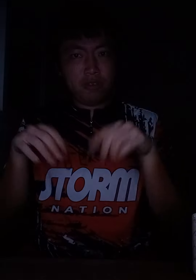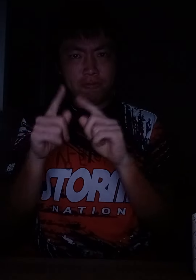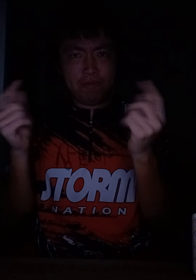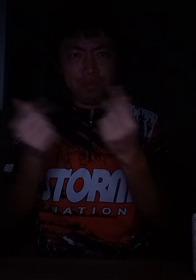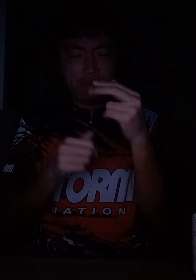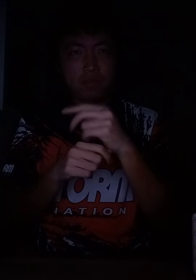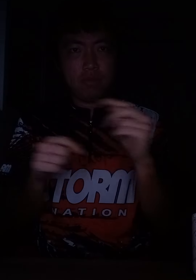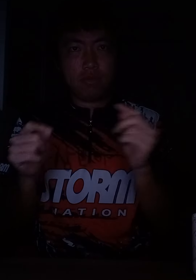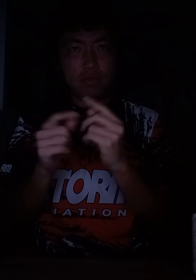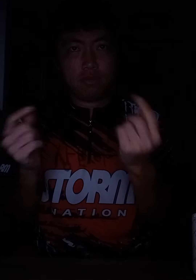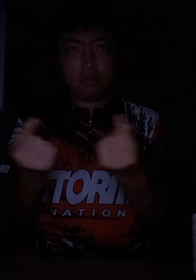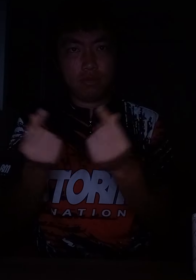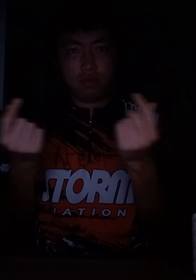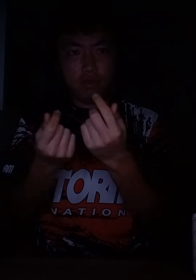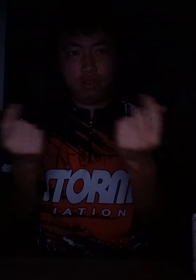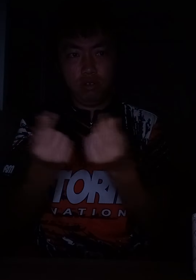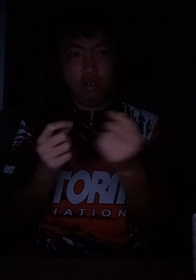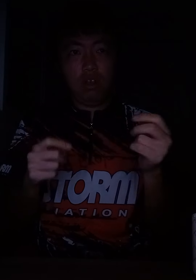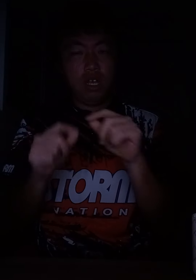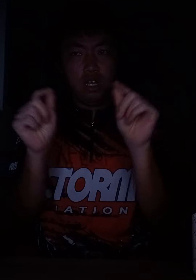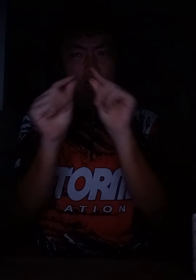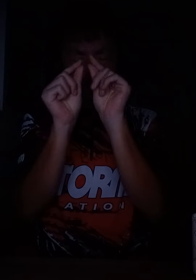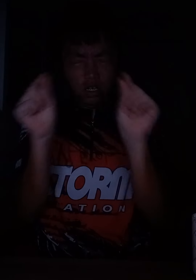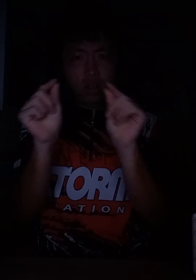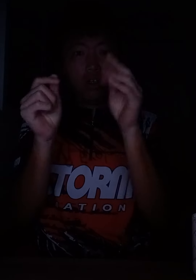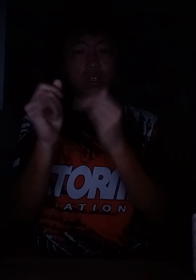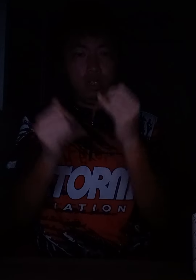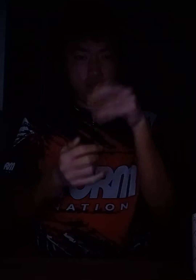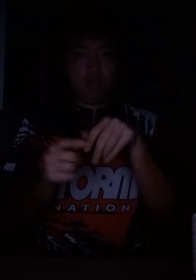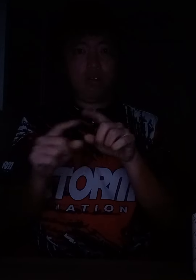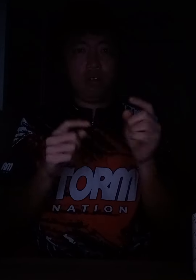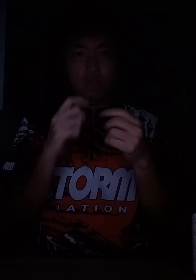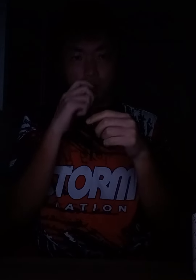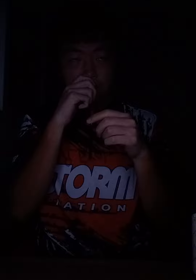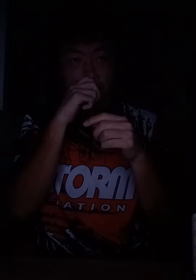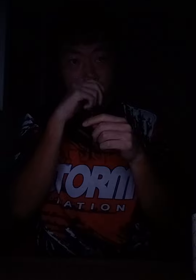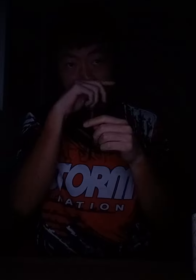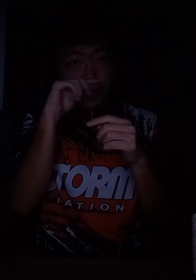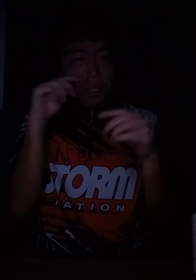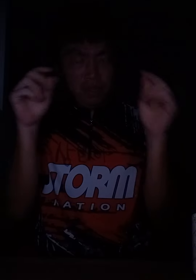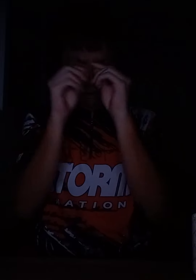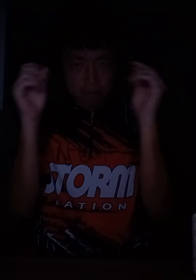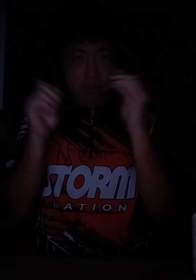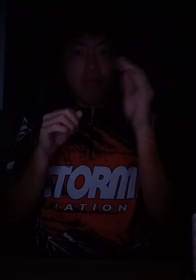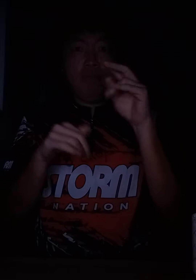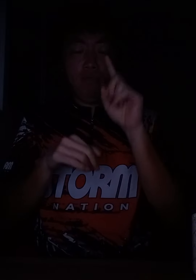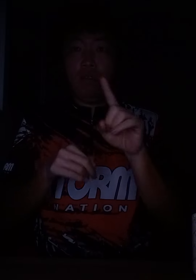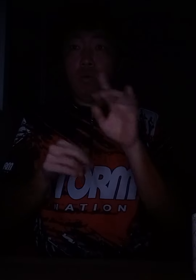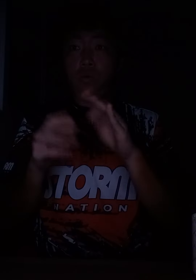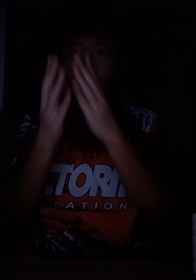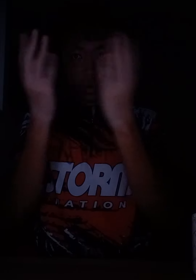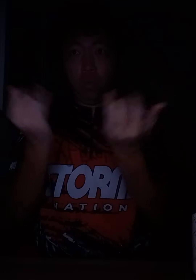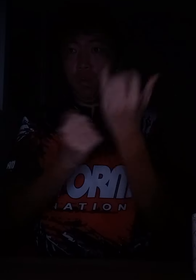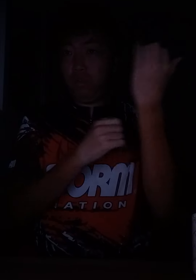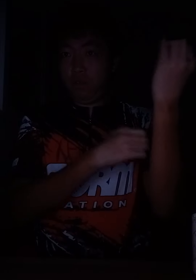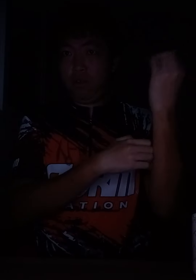강남과 서초를 비롯한 수도권 곳곳에서 정전 사고가 잇따랐는데 하루 사이 정전 피해만 1만 호가 넘습니다.